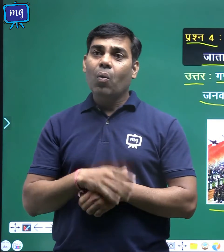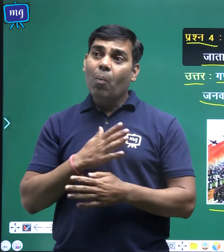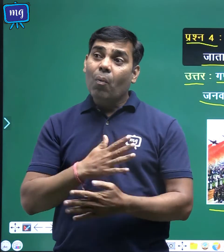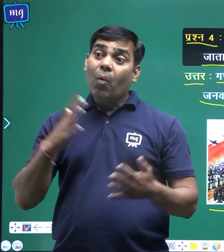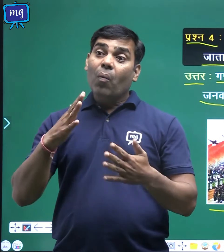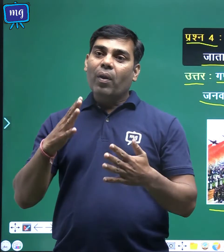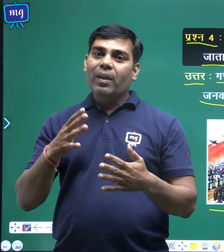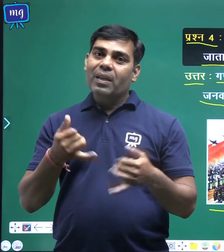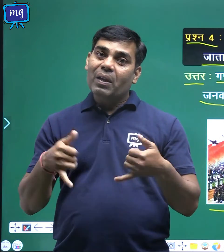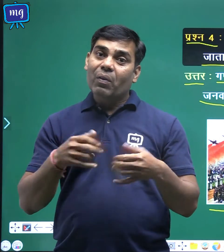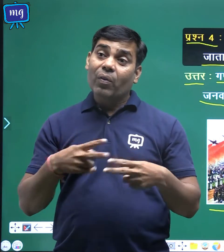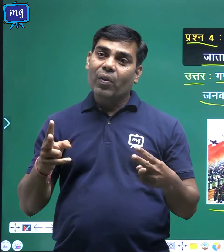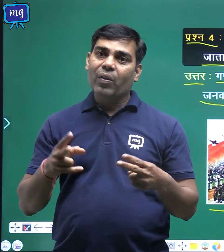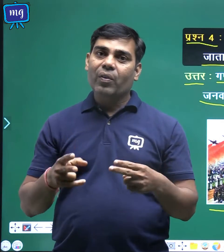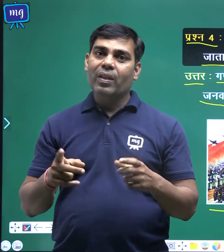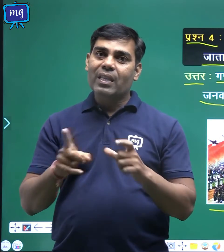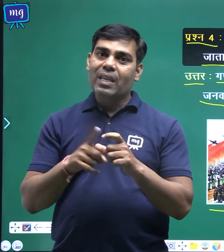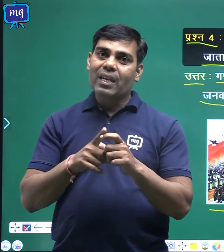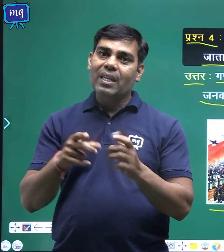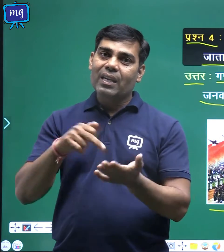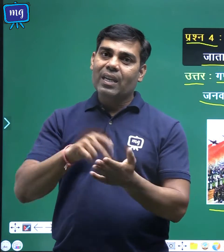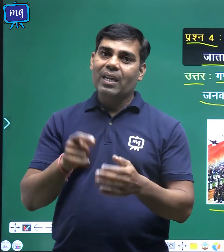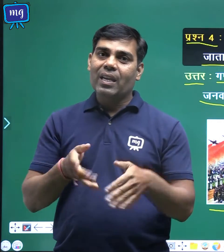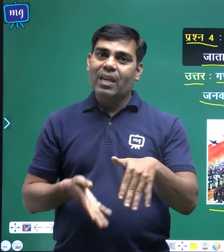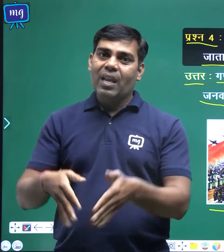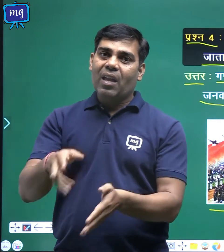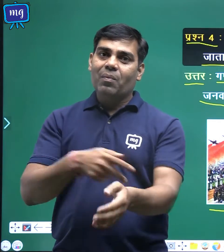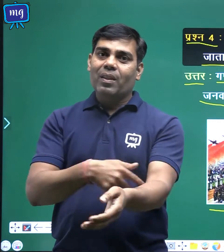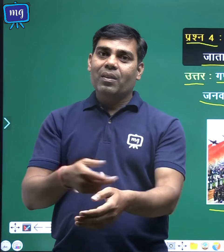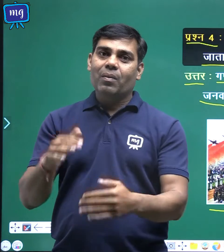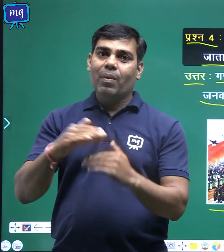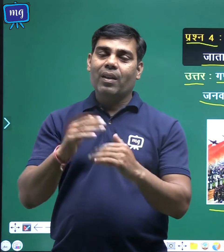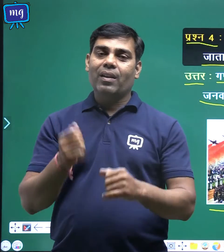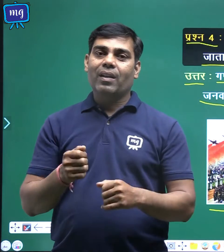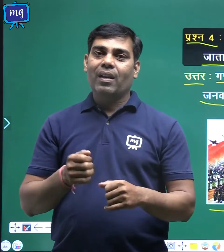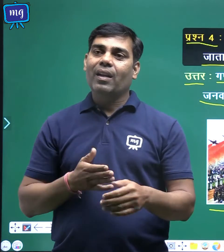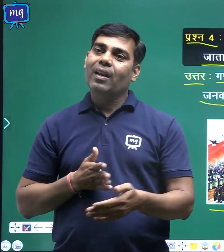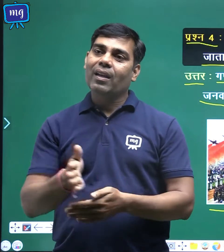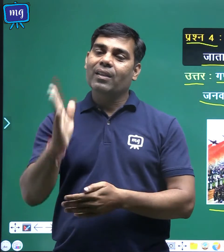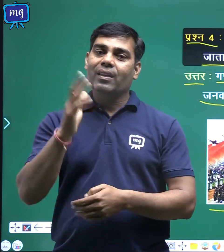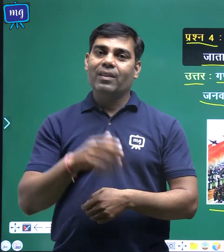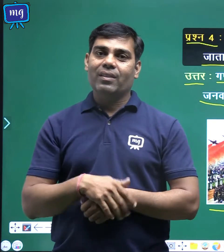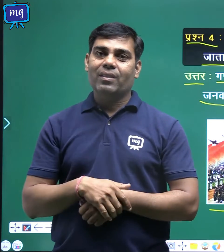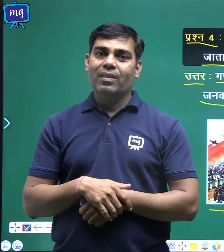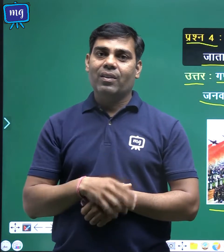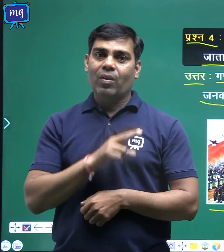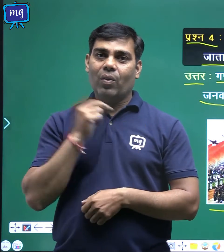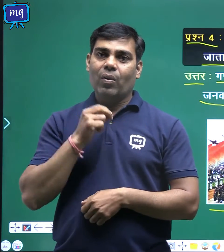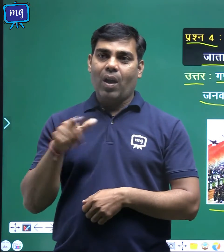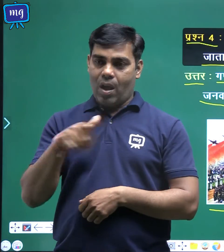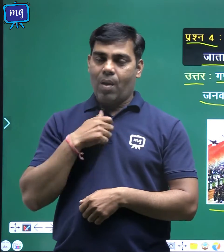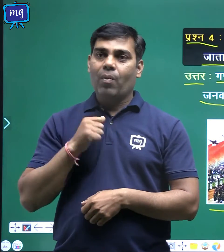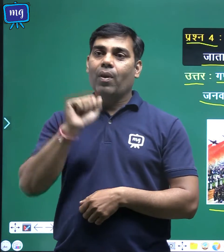झांकी दिल्ली के राजपथ पर निकलती है और आप और